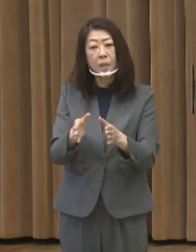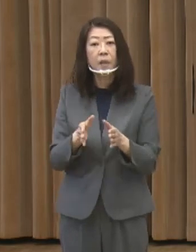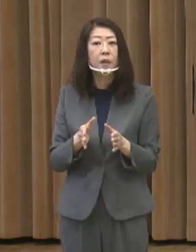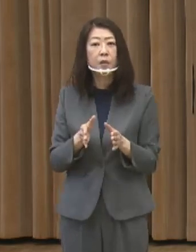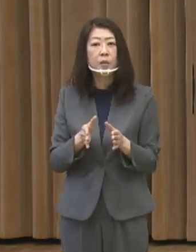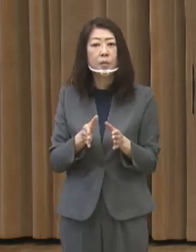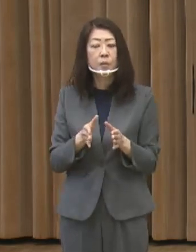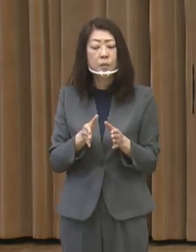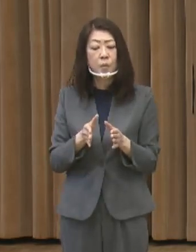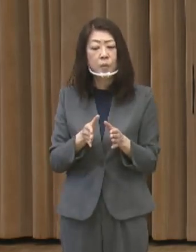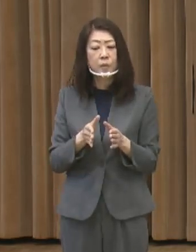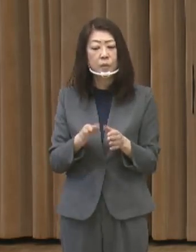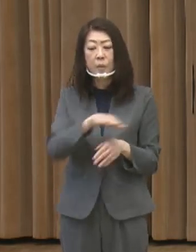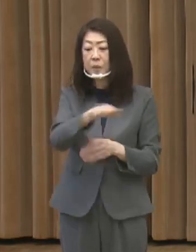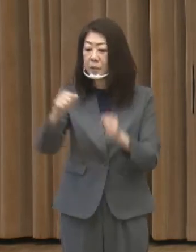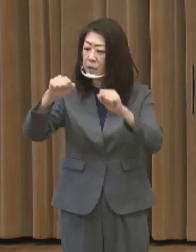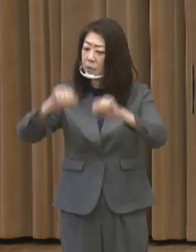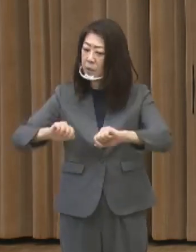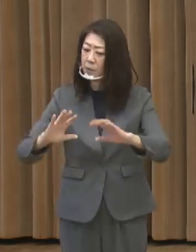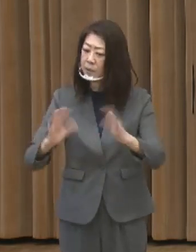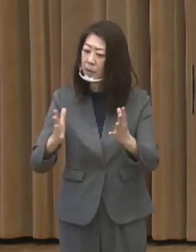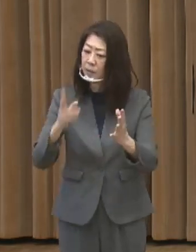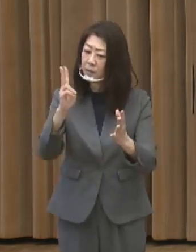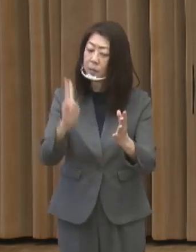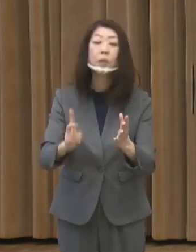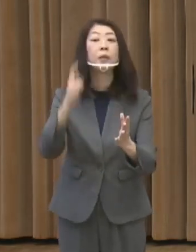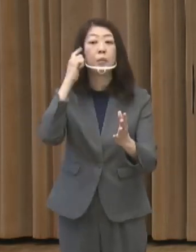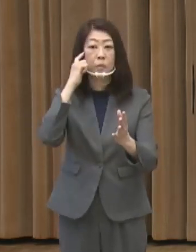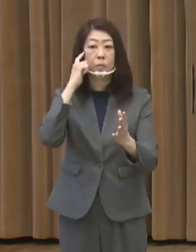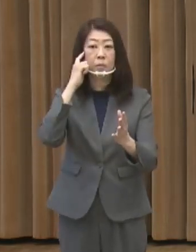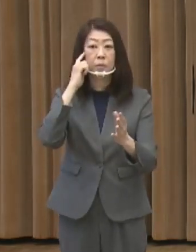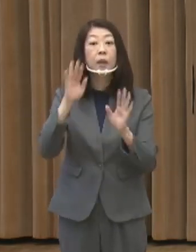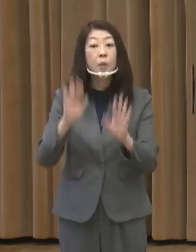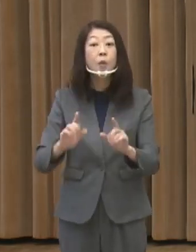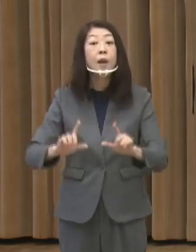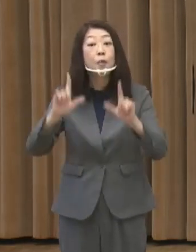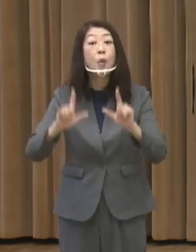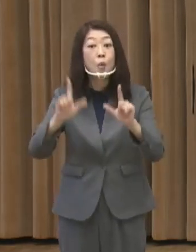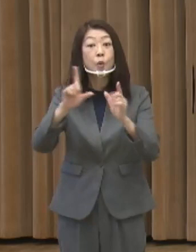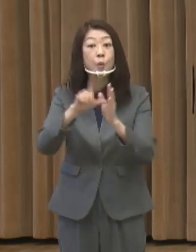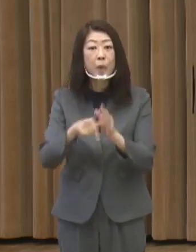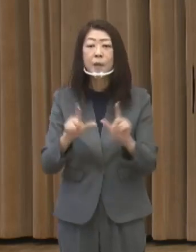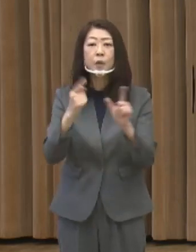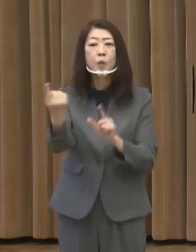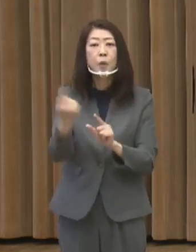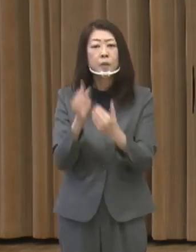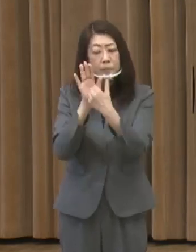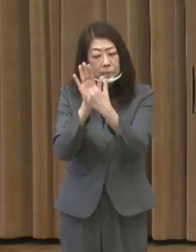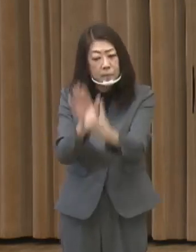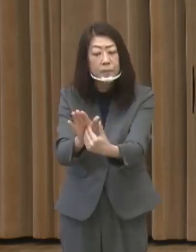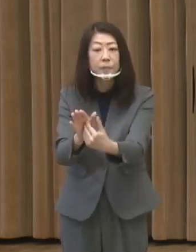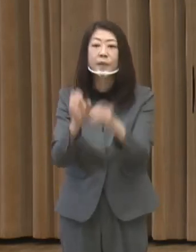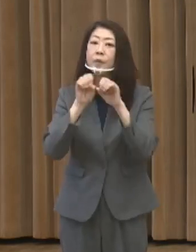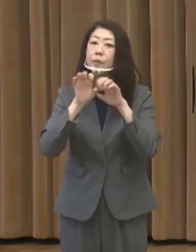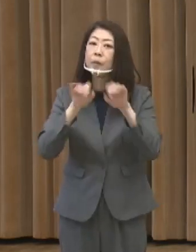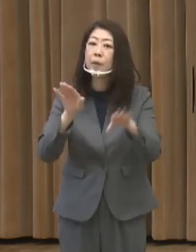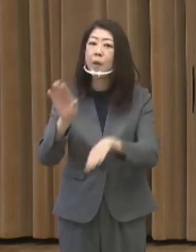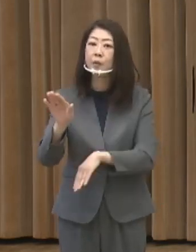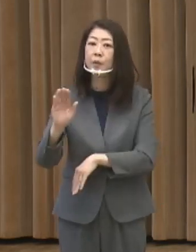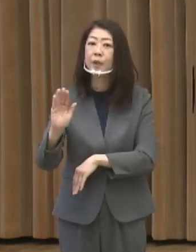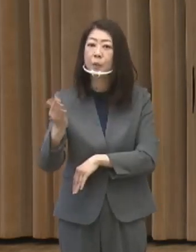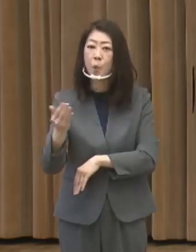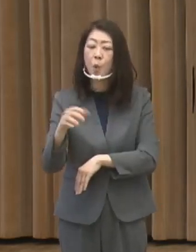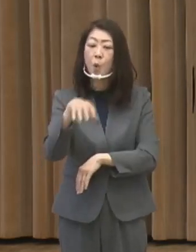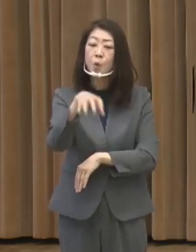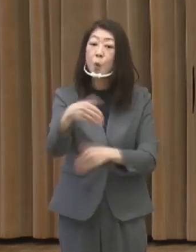ように理解しているんですけれども、で東京は今回東京に来ないでという呼びかけもありましたけれども、どこまでその合意